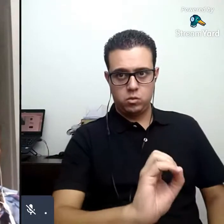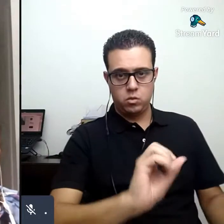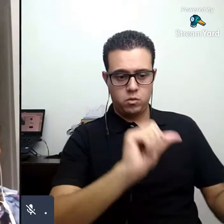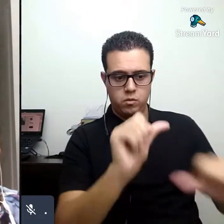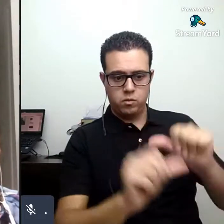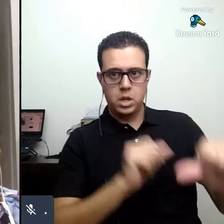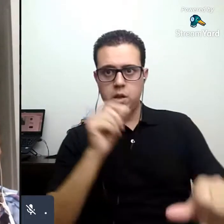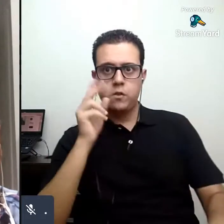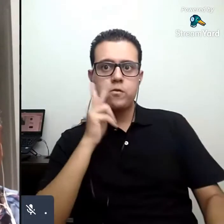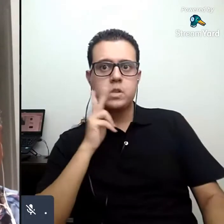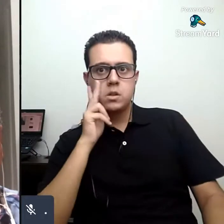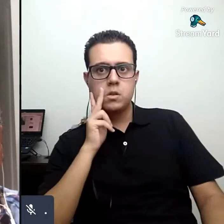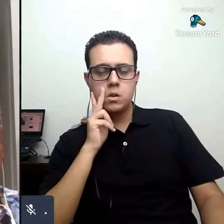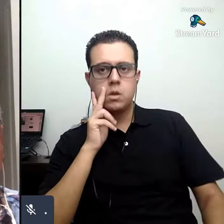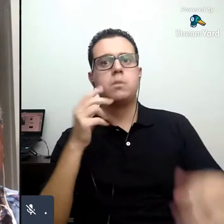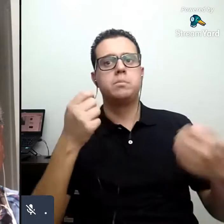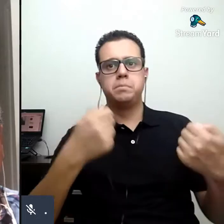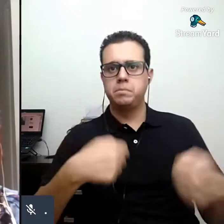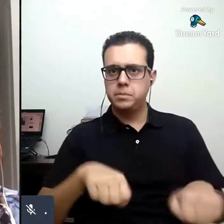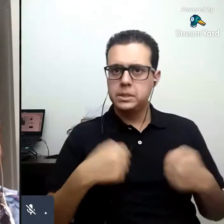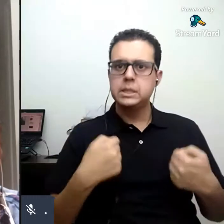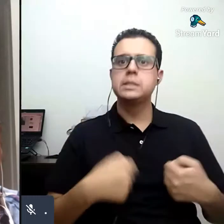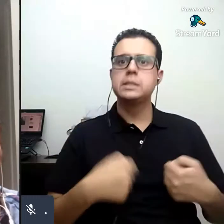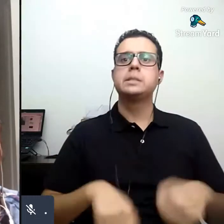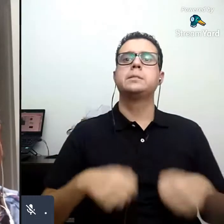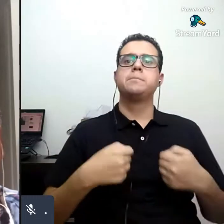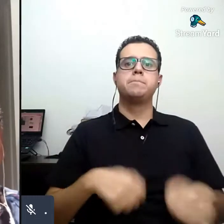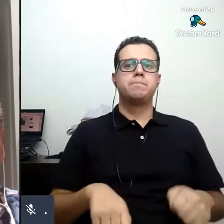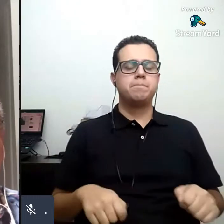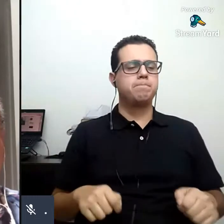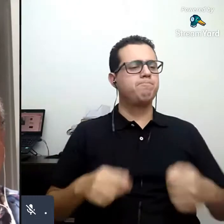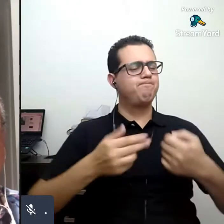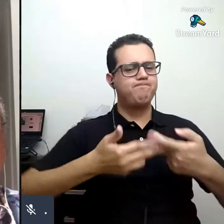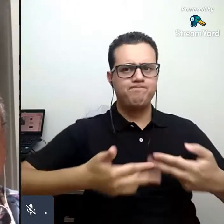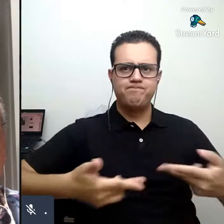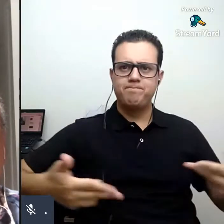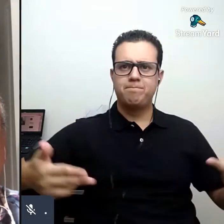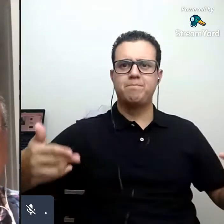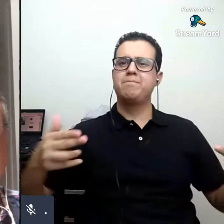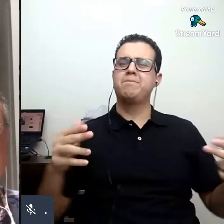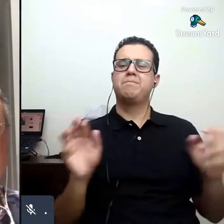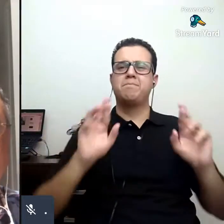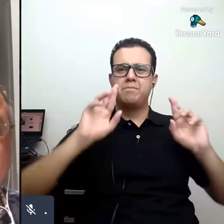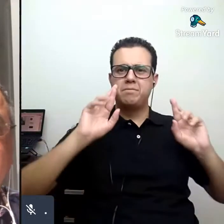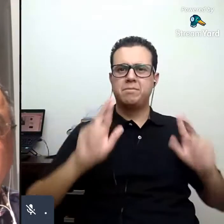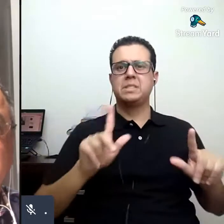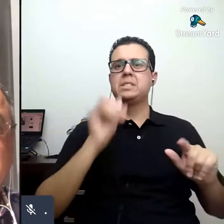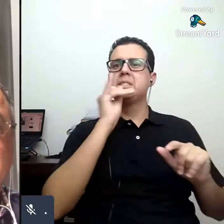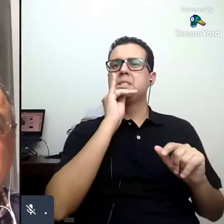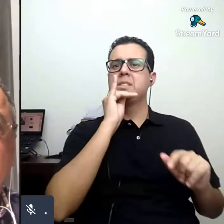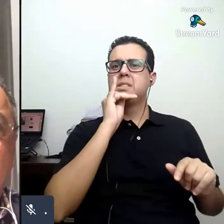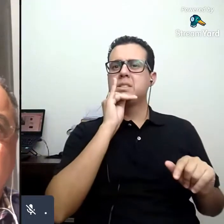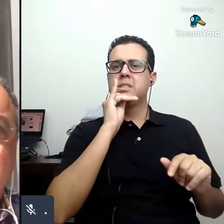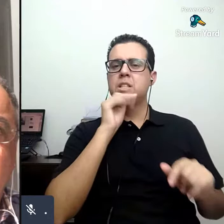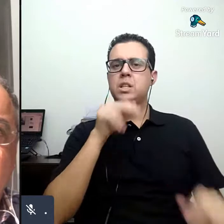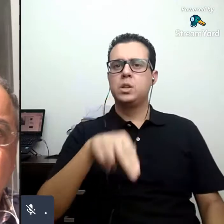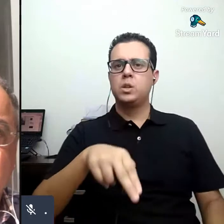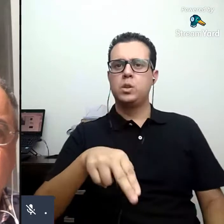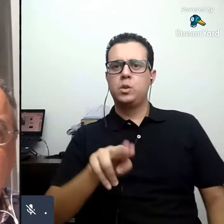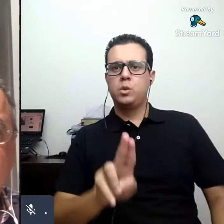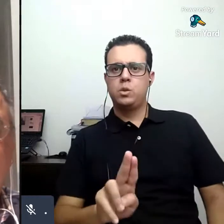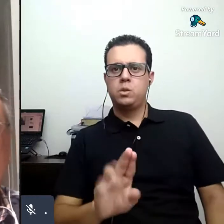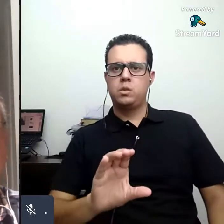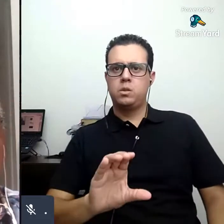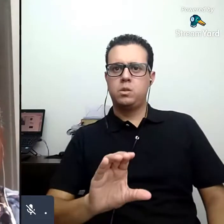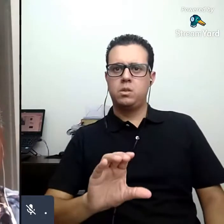precisaria de uma fusão, de uma infusão nuclear. Então, para você gerar da